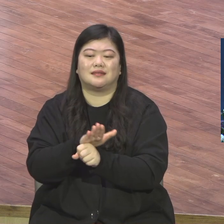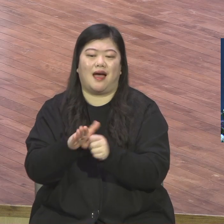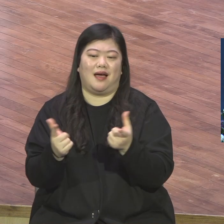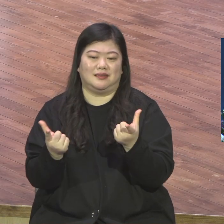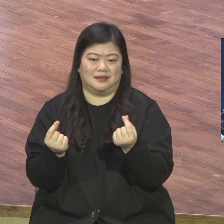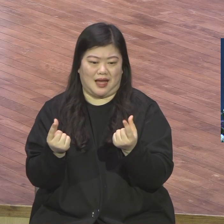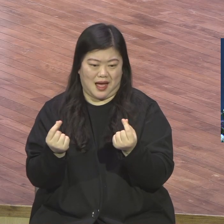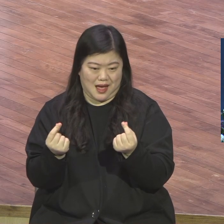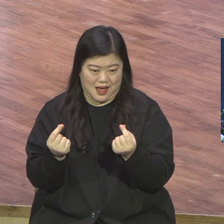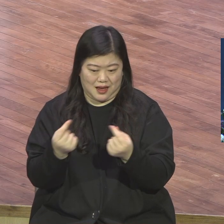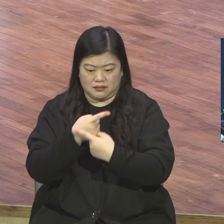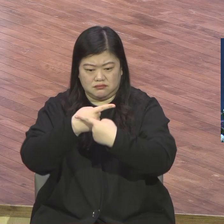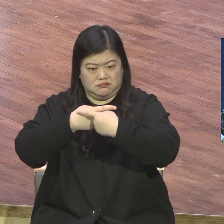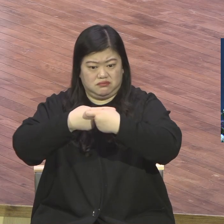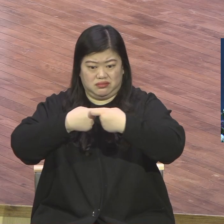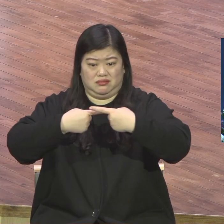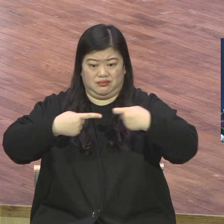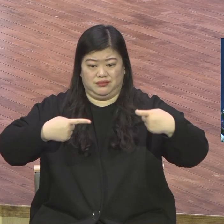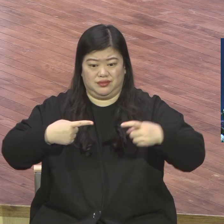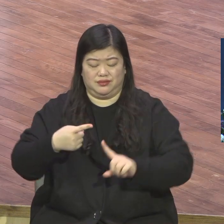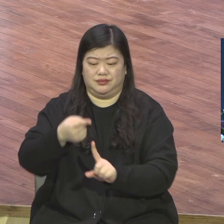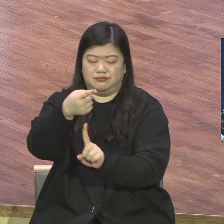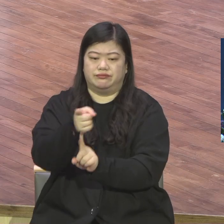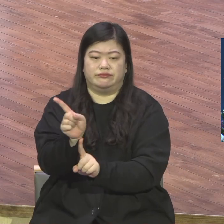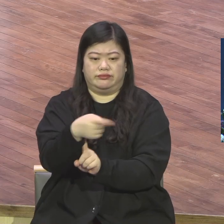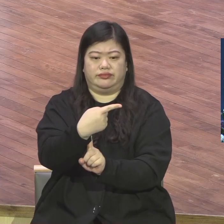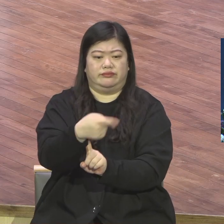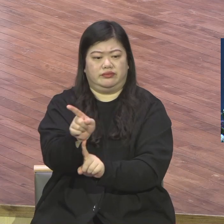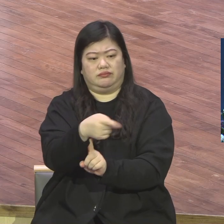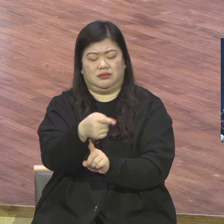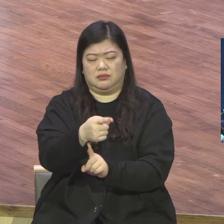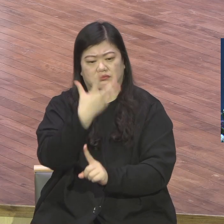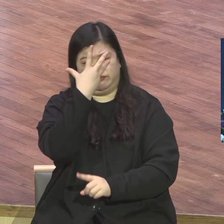이상하다 싶어서 이제 수볼처 목사님 농부에게 물었습니다.